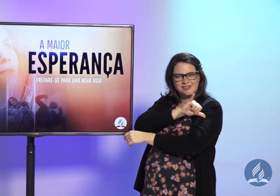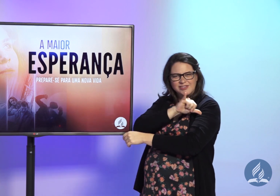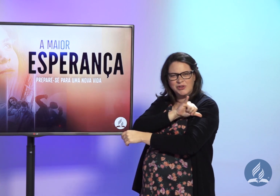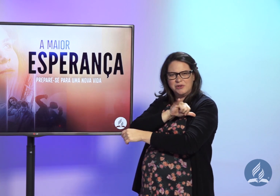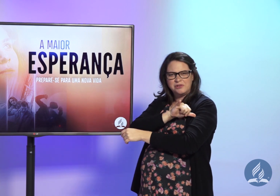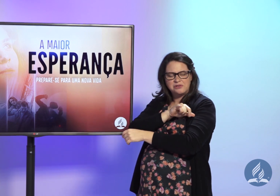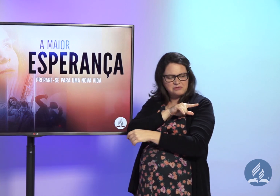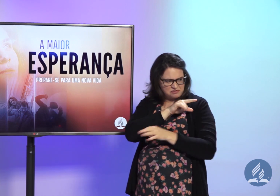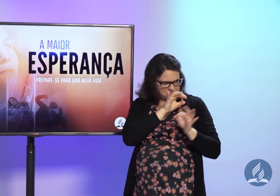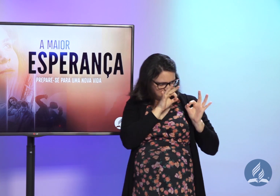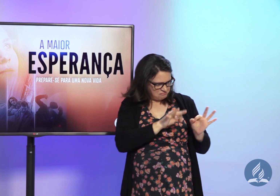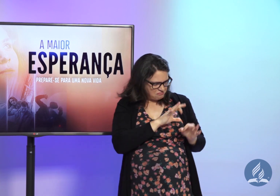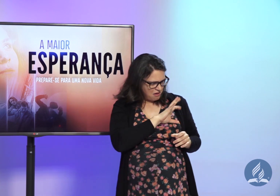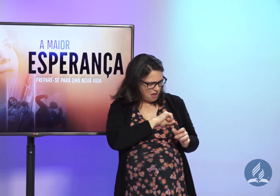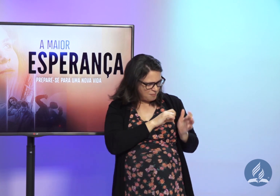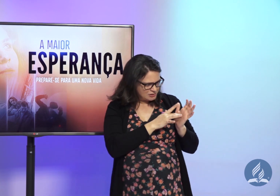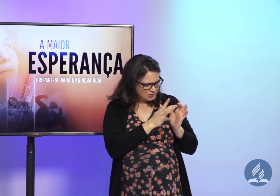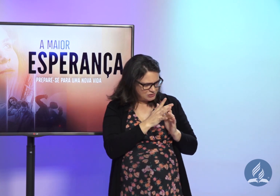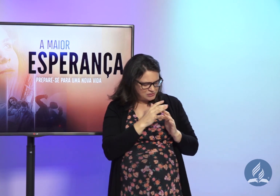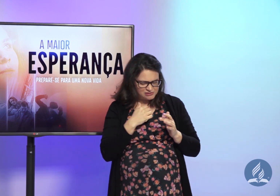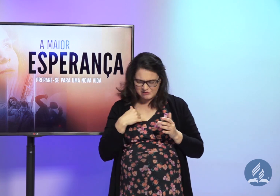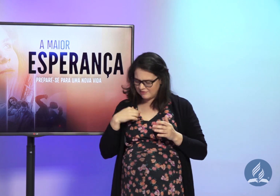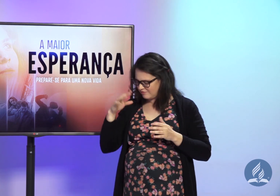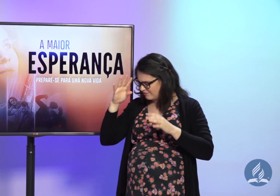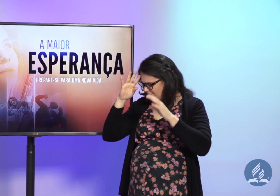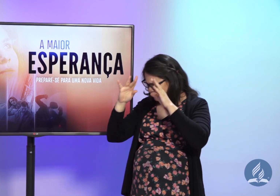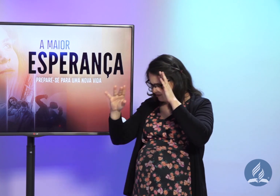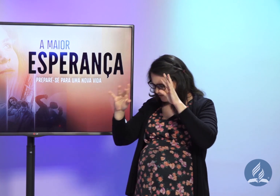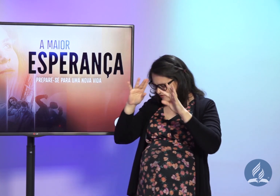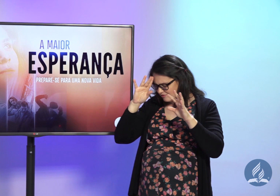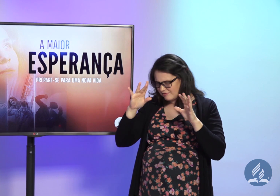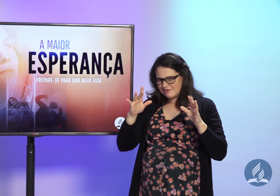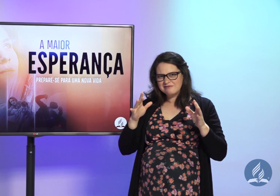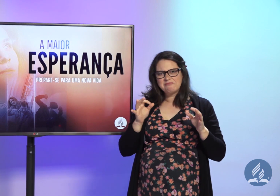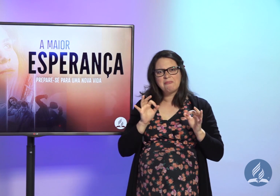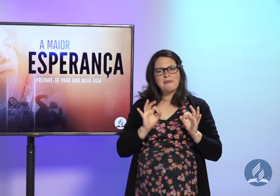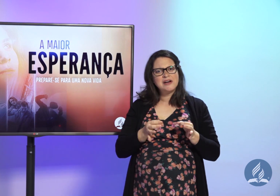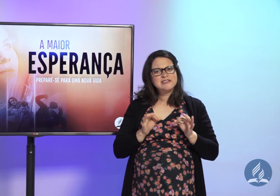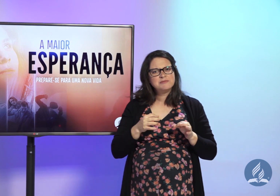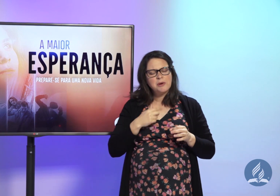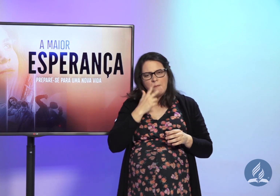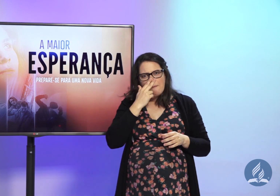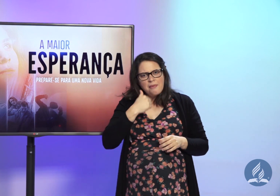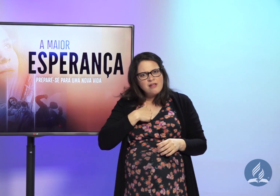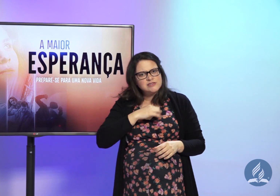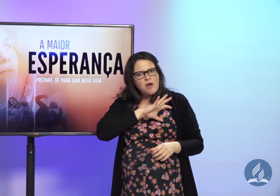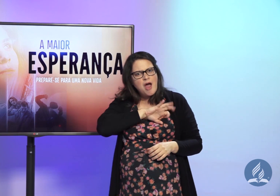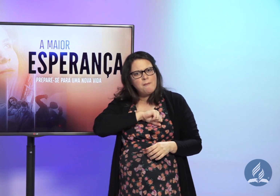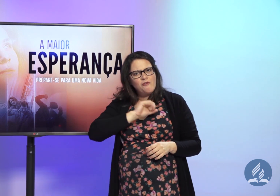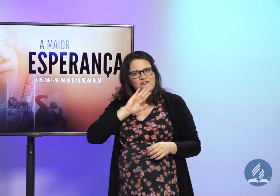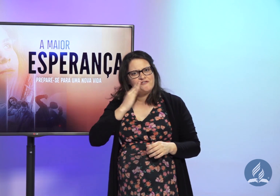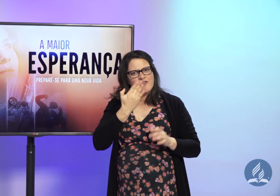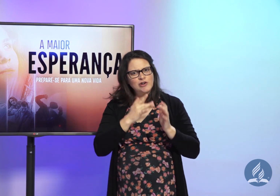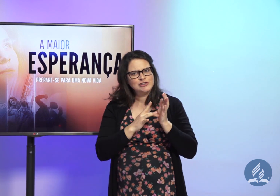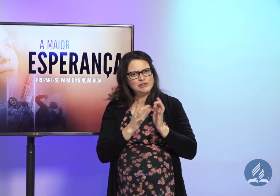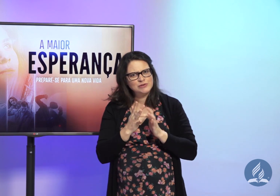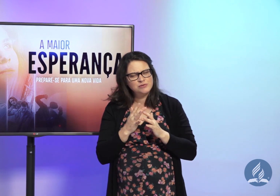personagem. E ele lembrou daquela mulher, quando ele estava no rio, que perguntou para ele se ele realmente amava